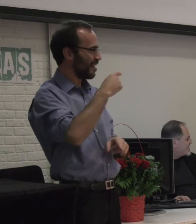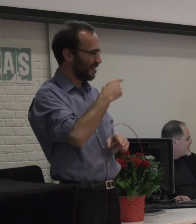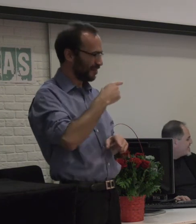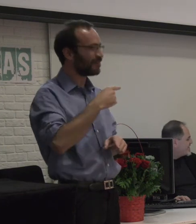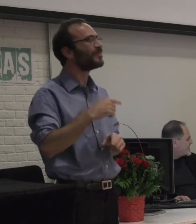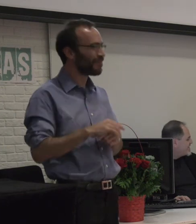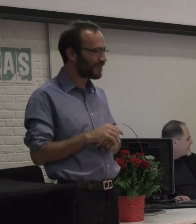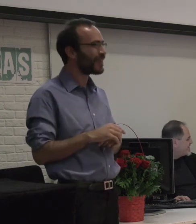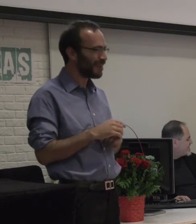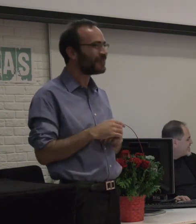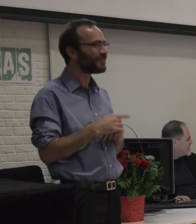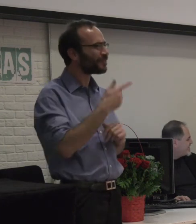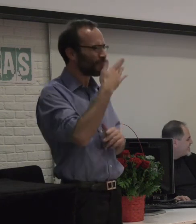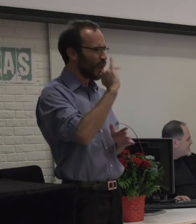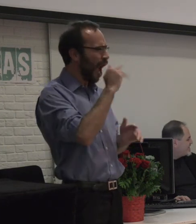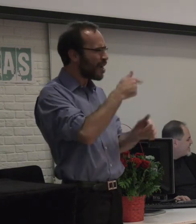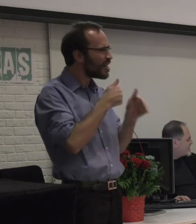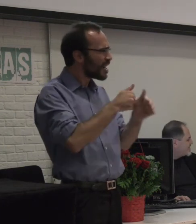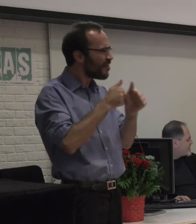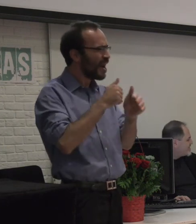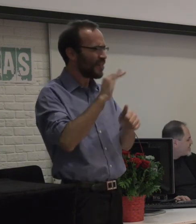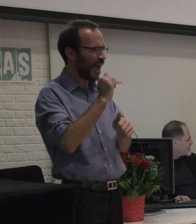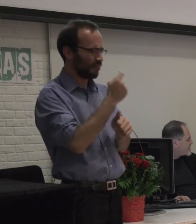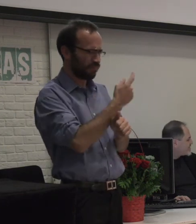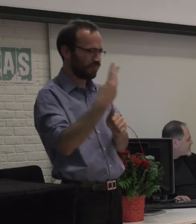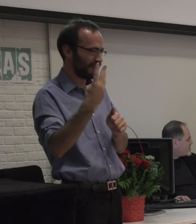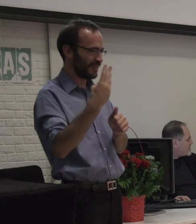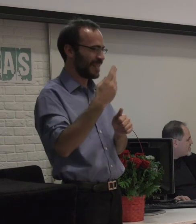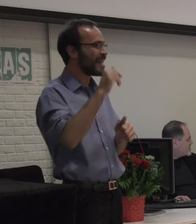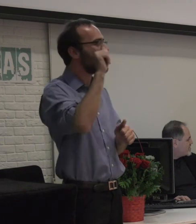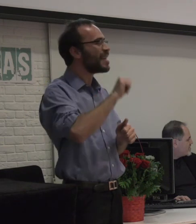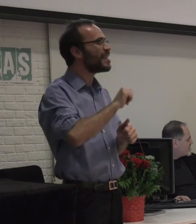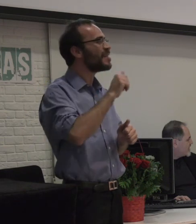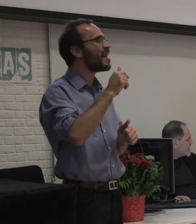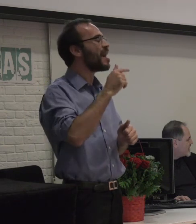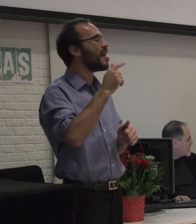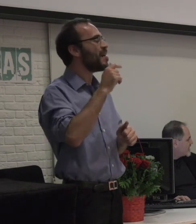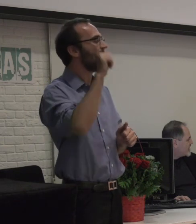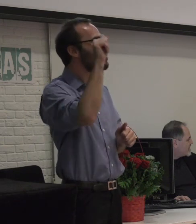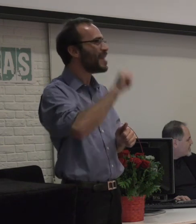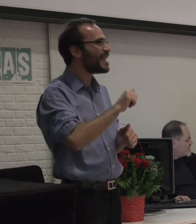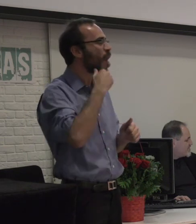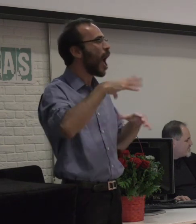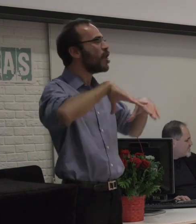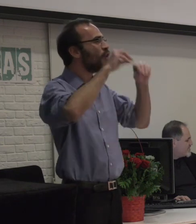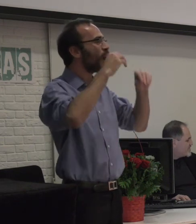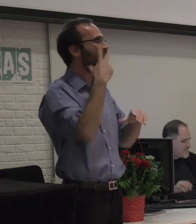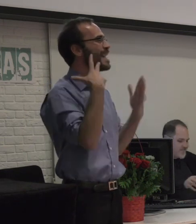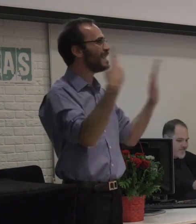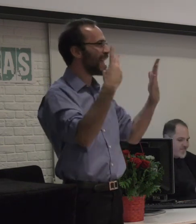tiene muchísimas referencias a Emilio Carrere, a la película de Edgar Neville, La Torre de los Siete Jorobados, y la verdad es